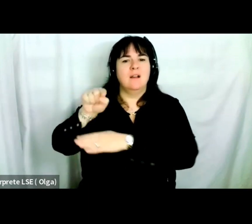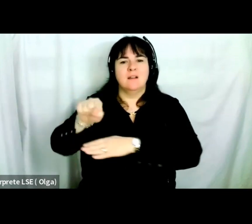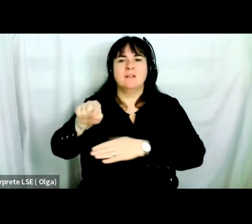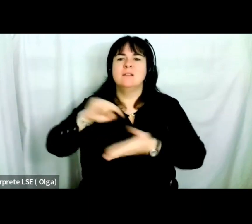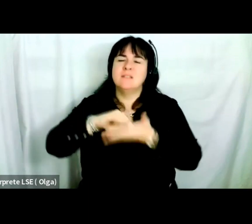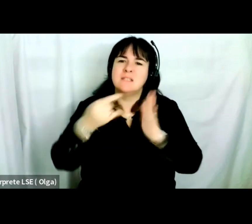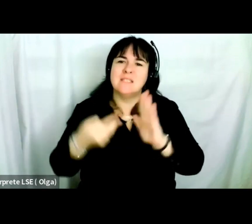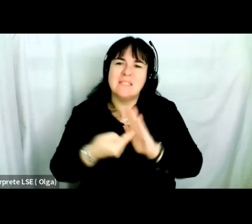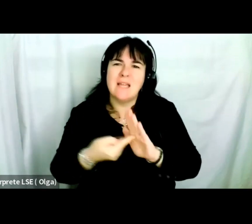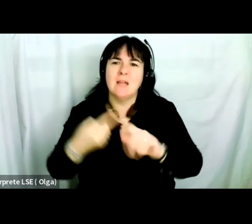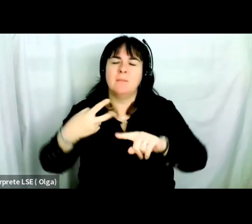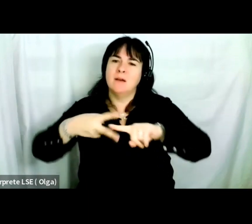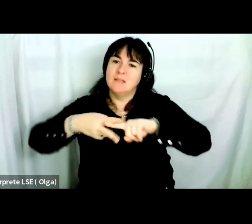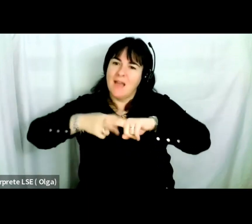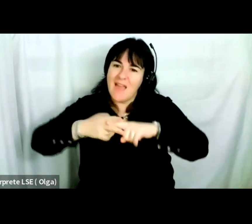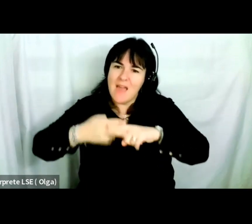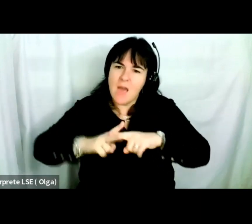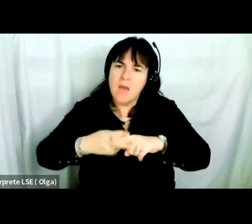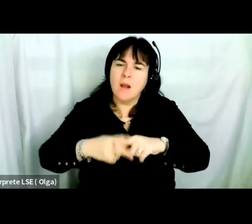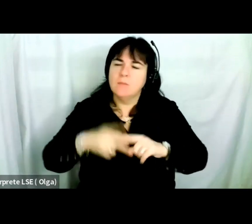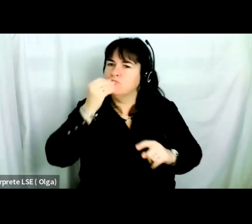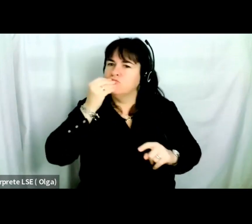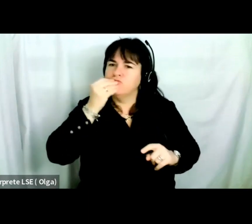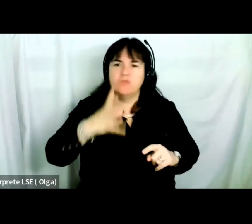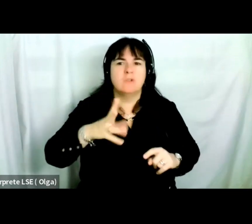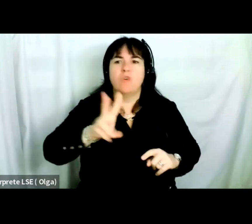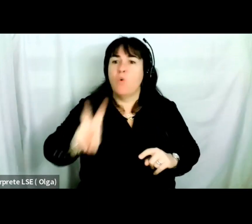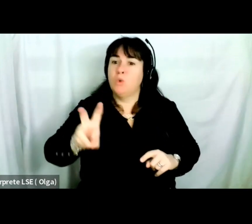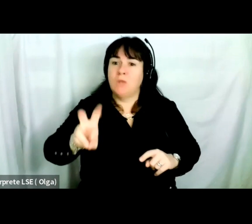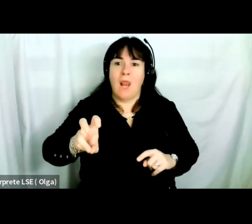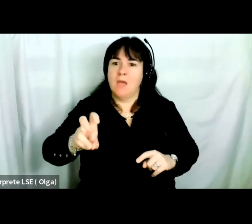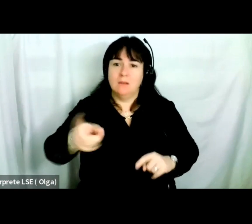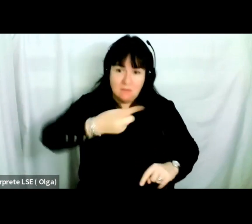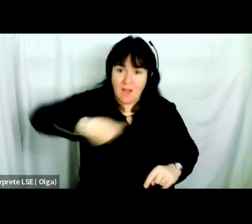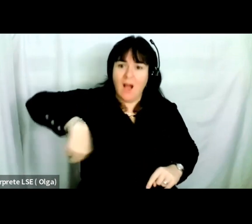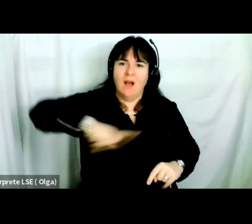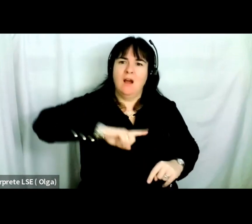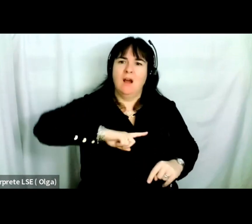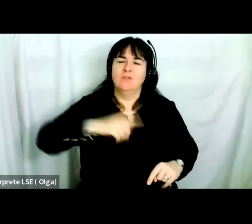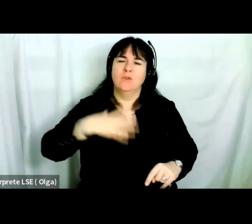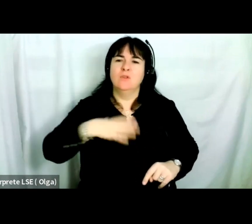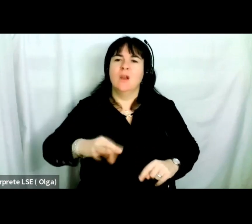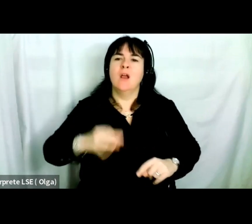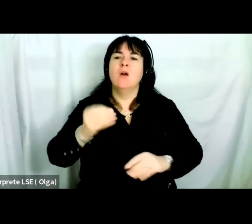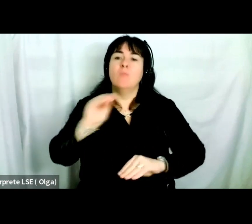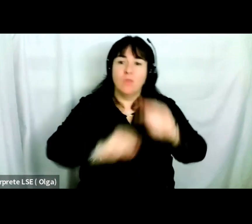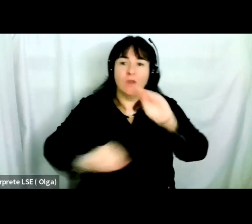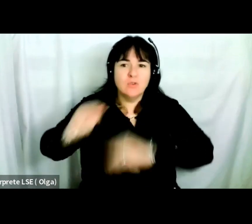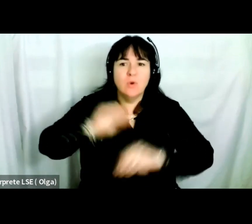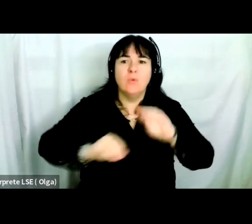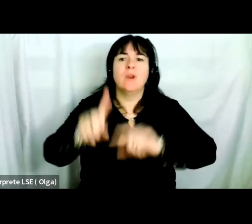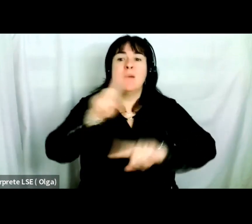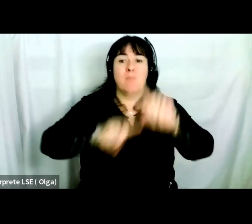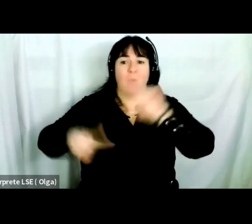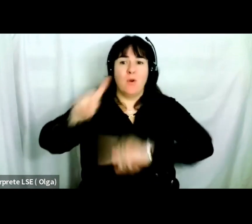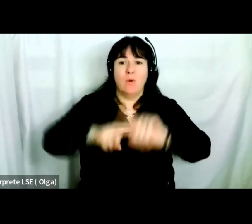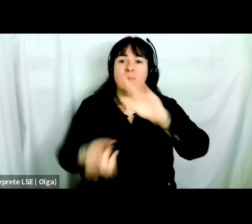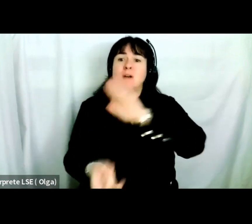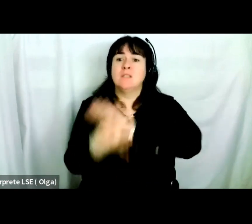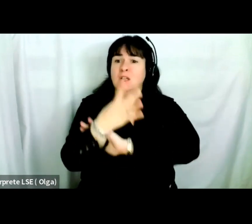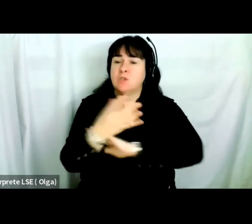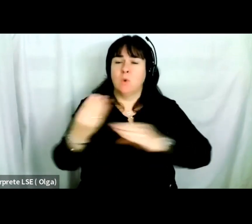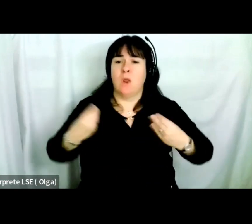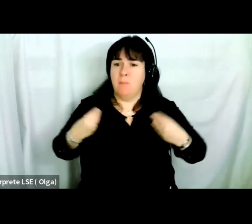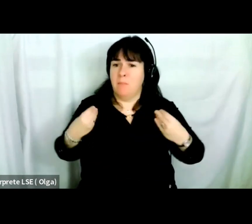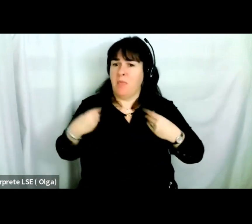mecanismos, de herramientas que nos son tan útiles a todos para poder resolver los problemas que nos surjan en la vida diaria, porque